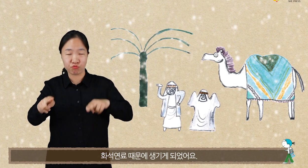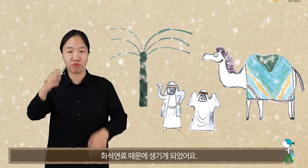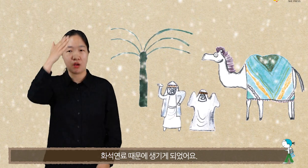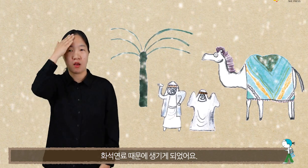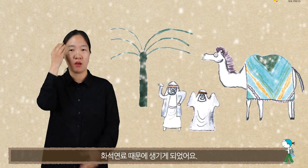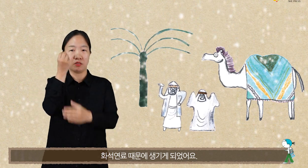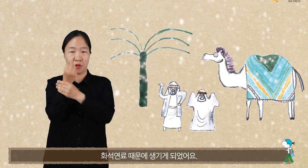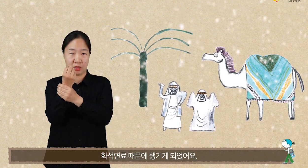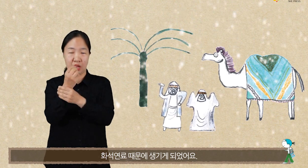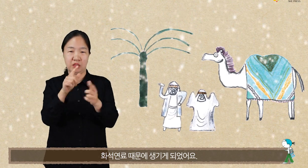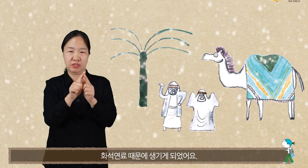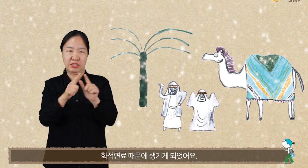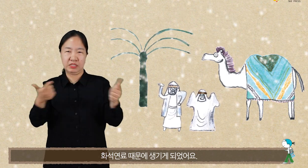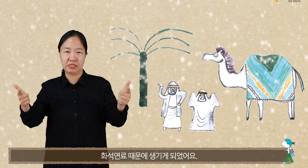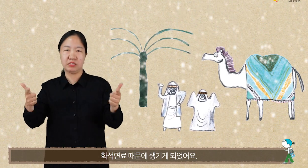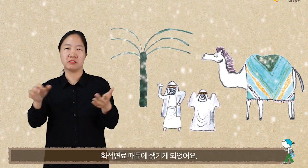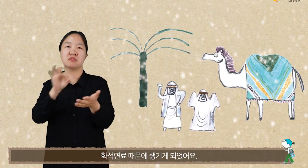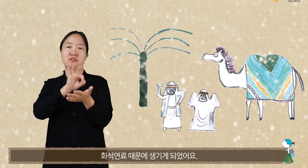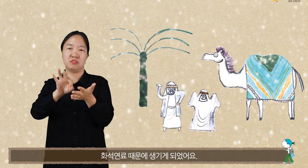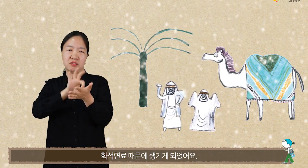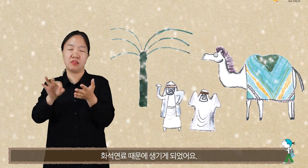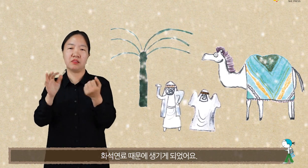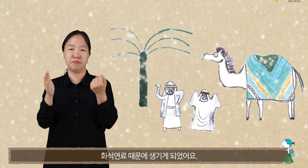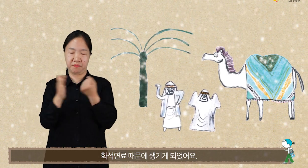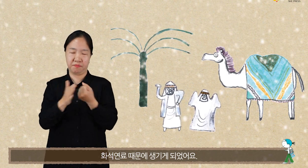화석 연료 때문에 생기게 되었어요.